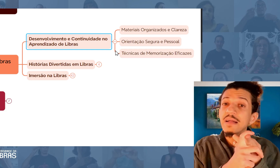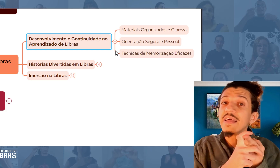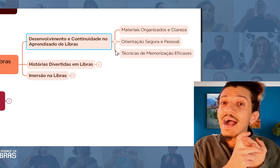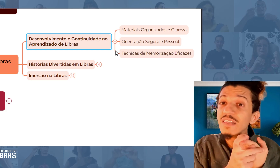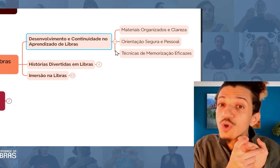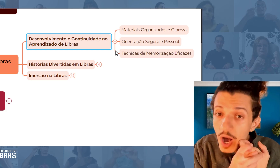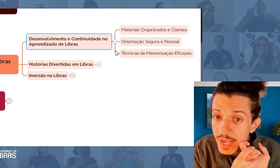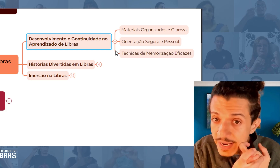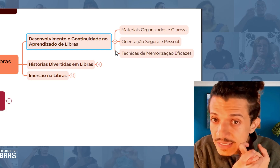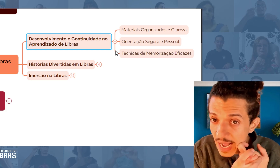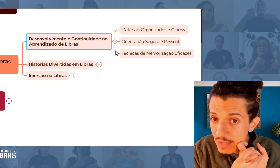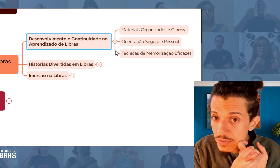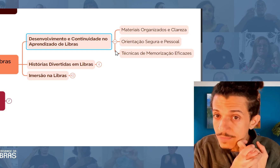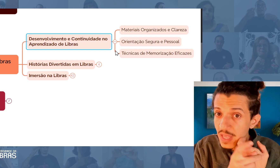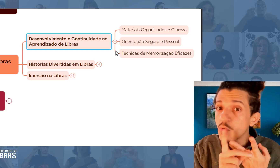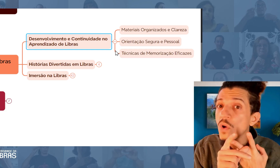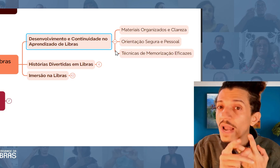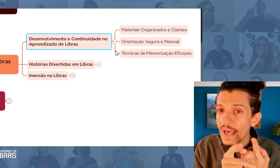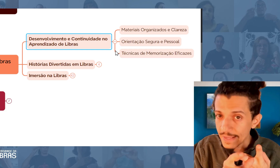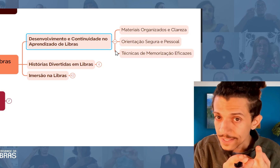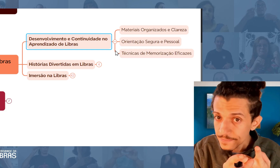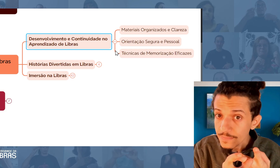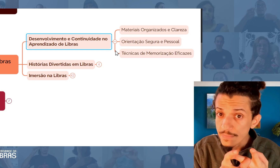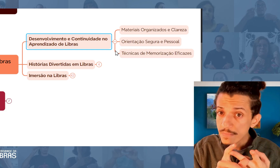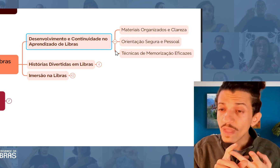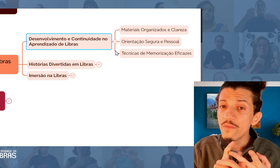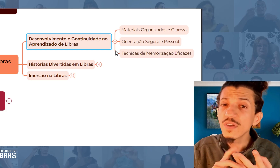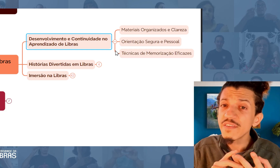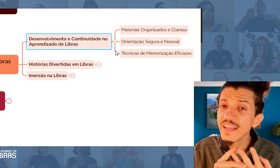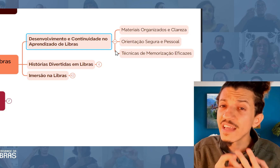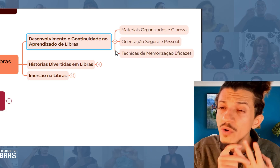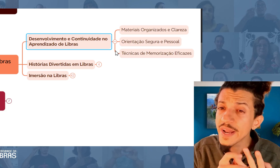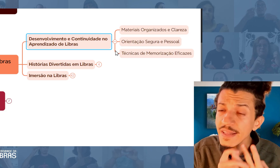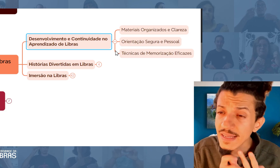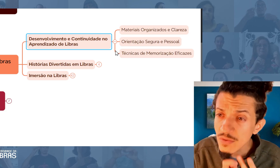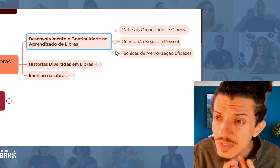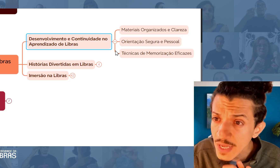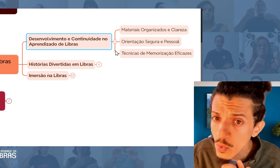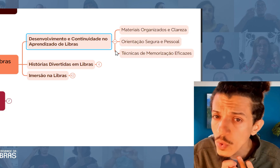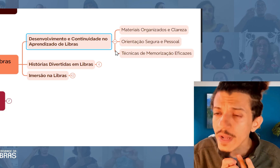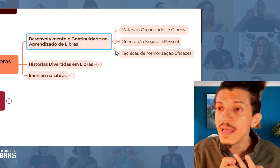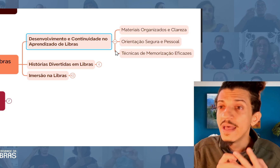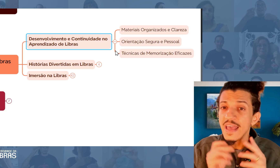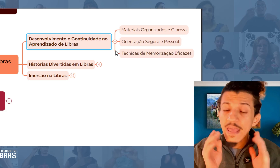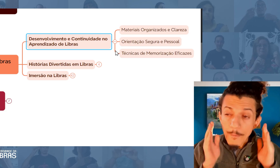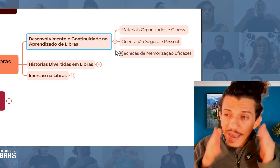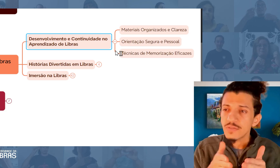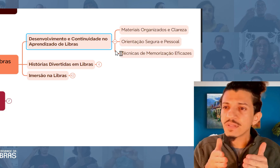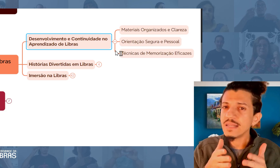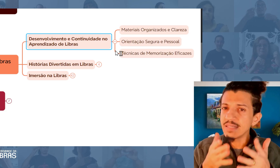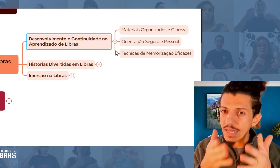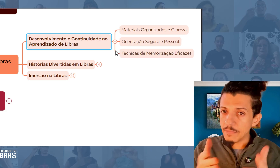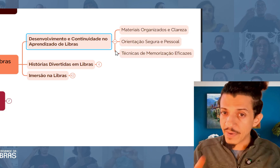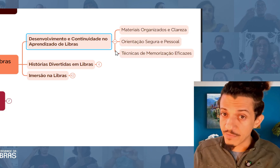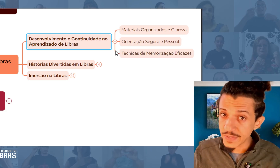ter materiais organizados e com clareza, você vai ter orientação segura e personalizada para você e para o